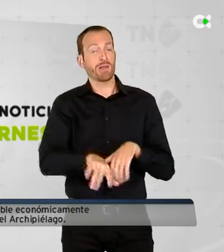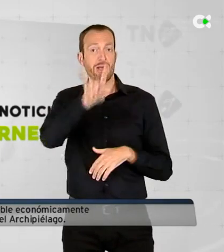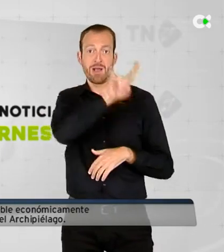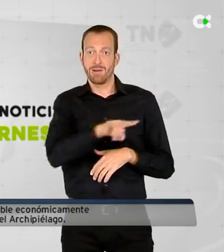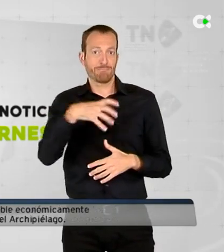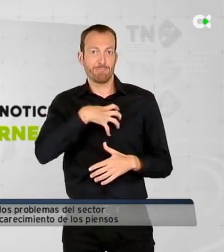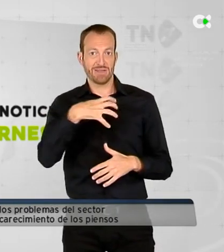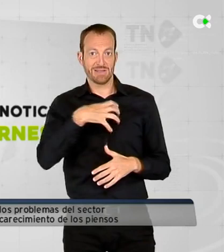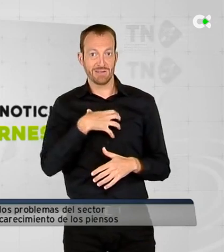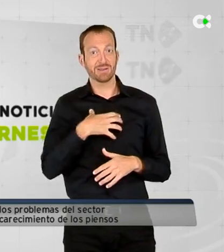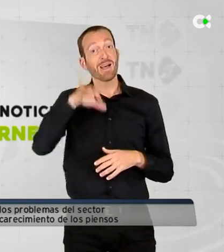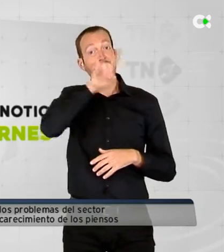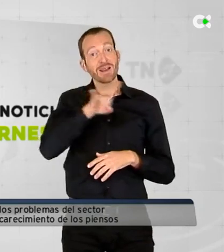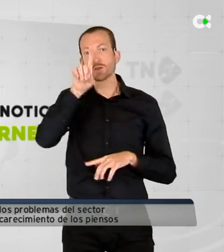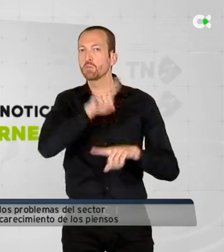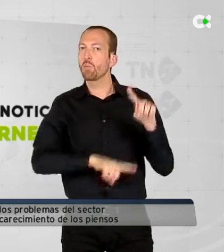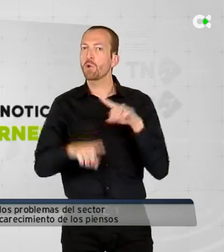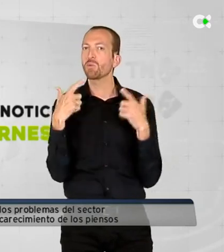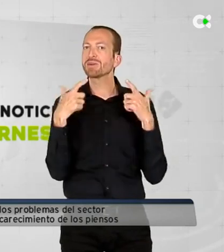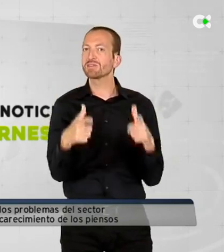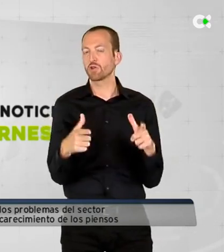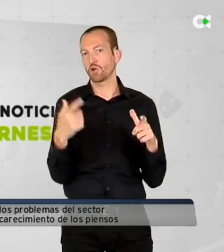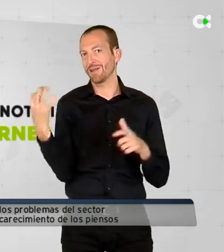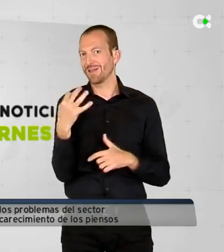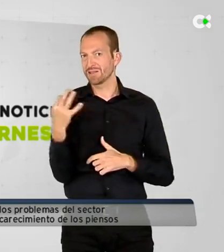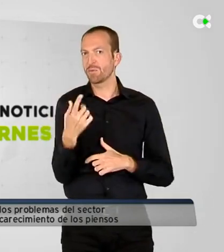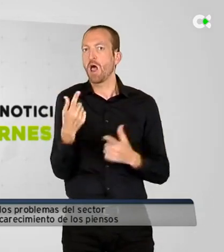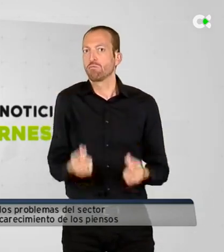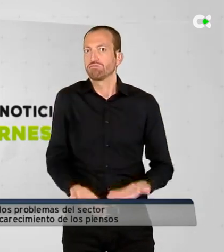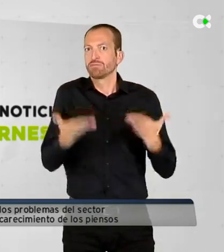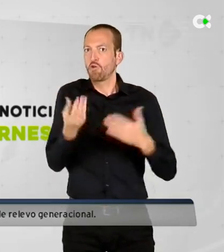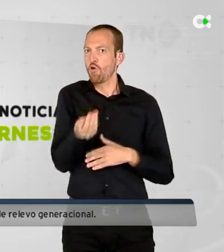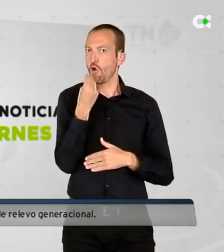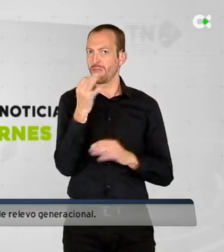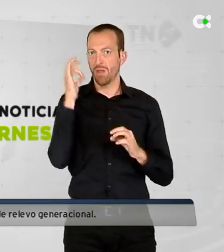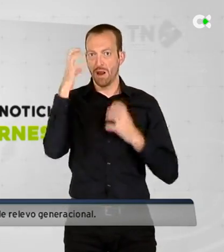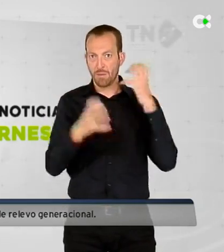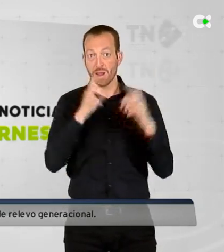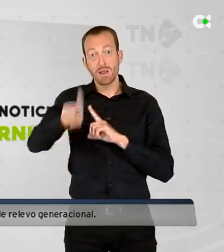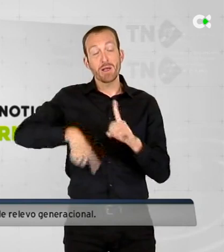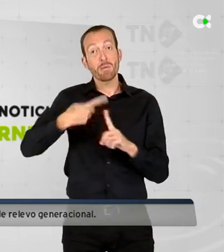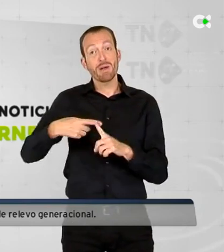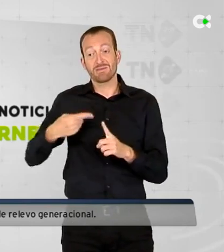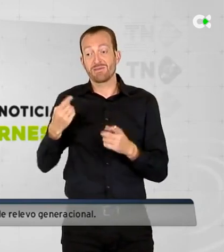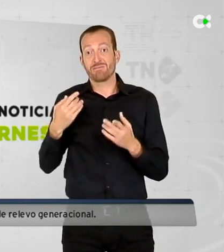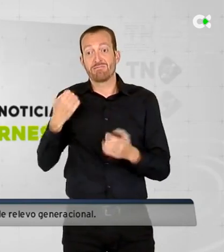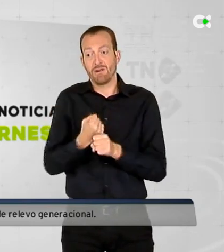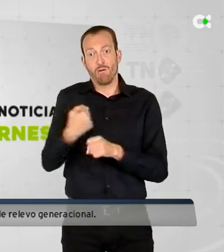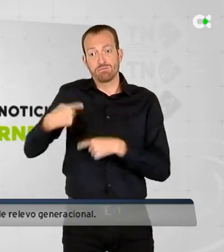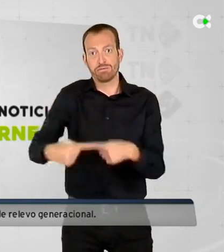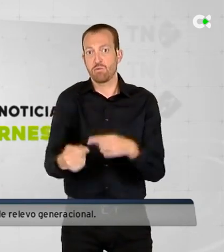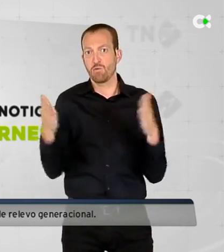en el archipiélago. En las islas los problemas del sector pasan por el encarecimiento de los piensos y la falta de relevo generacional.